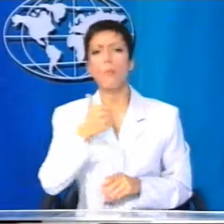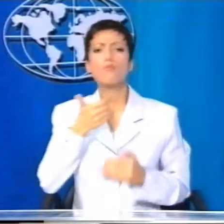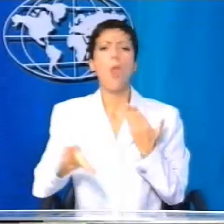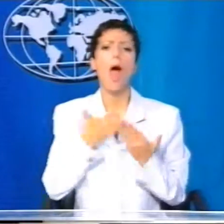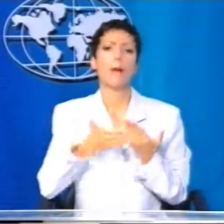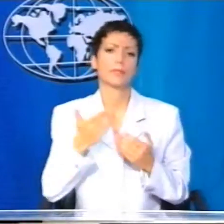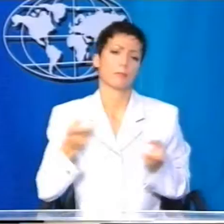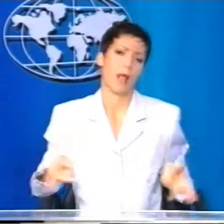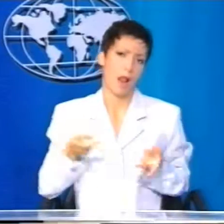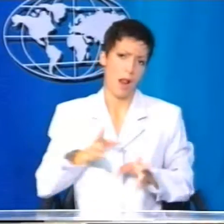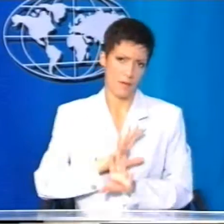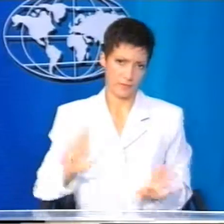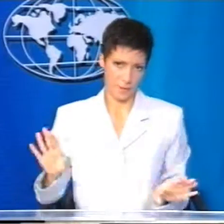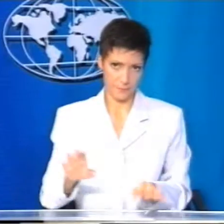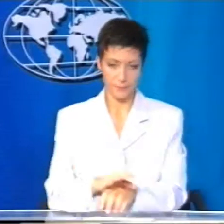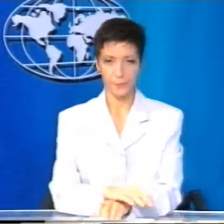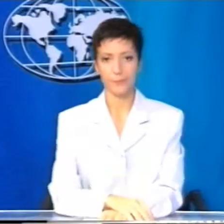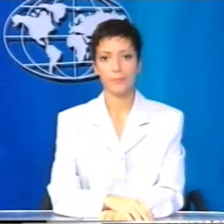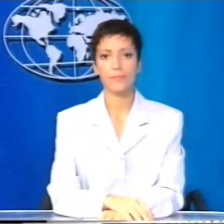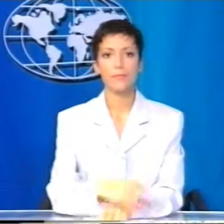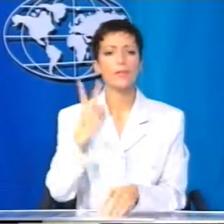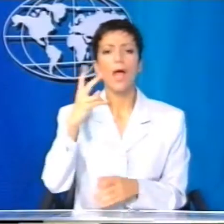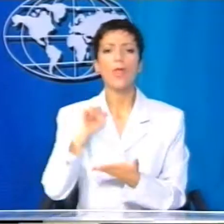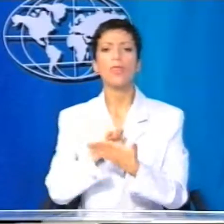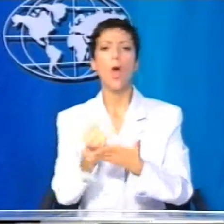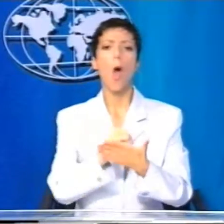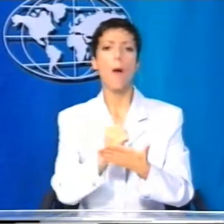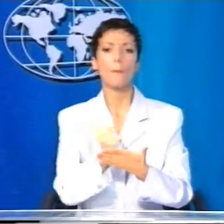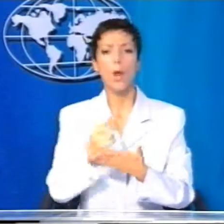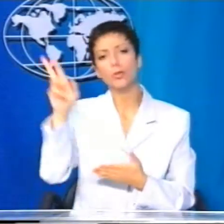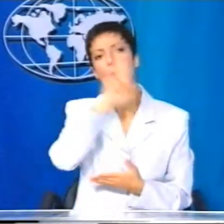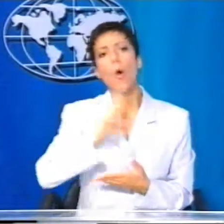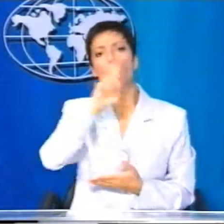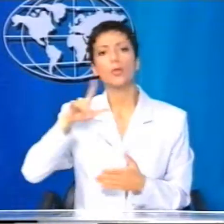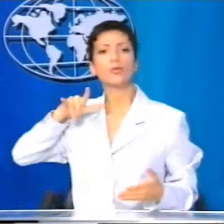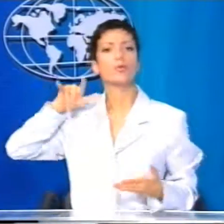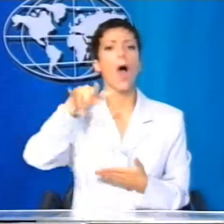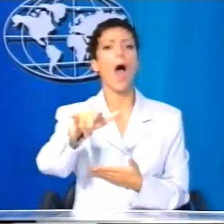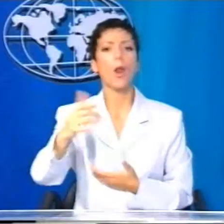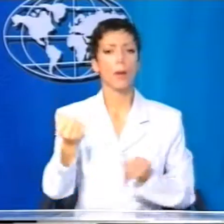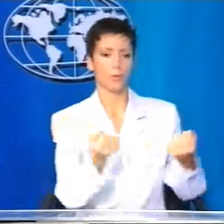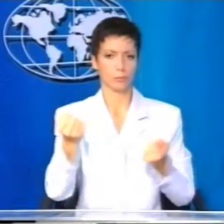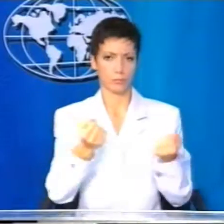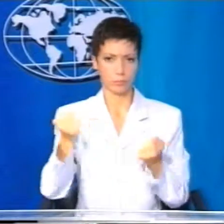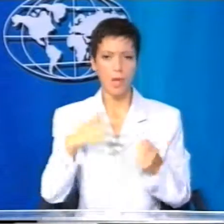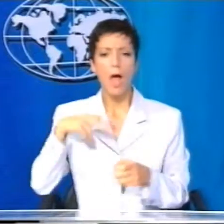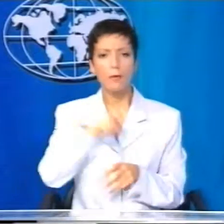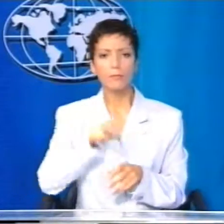Από θαύμα γλίτωσαν το θάνατο δύο πιλότοι ενός ρωσικού διακινητήριου αεροπλάνου, το οποίο κατέπεσε κατά τη διάρκεια επιδείξεων που γινόταν